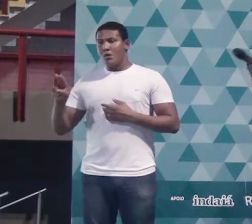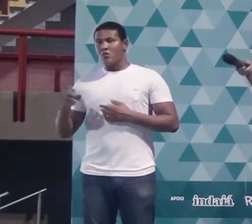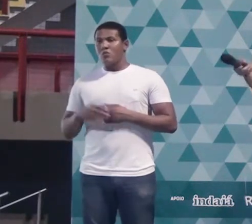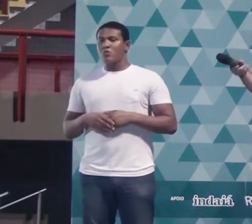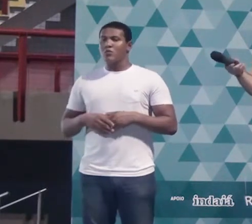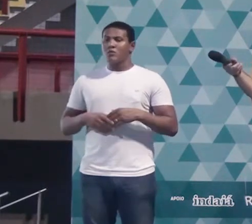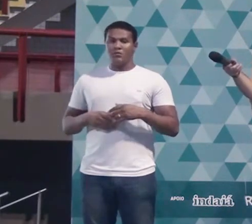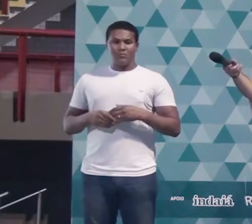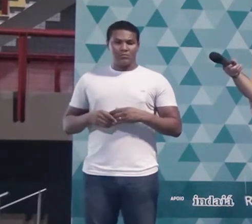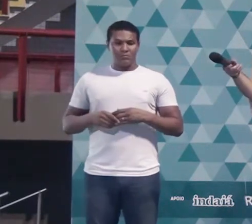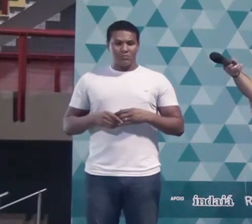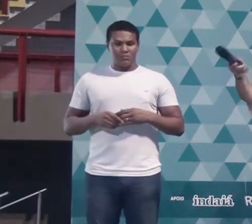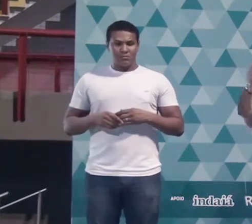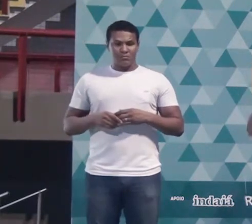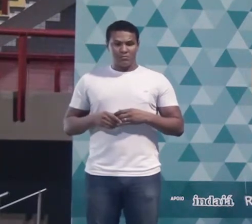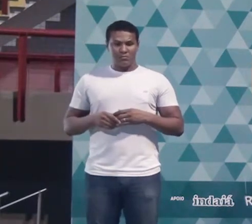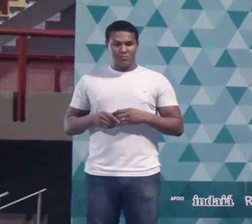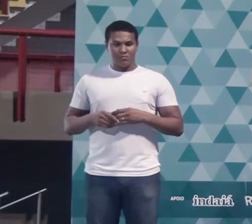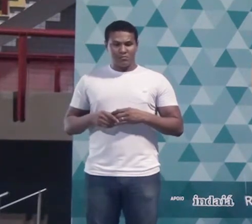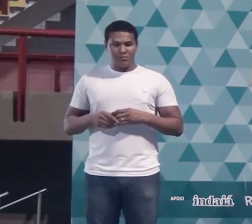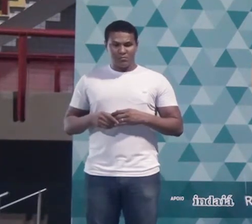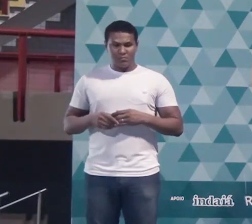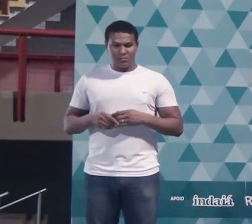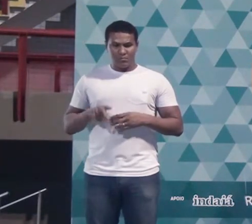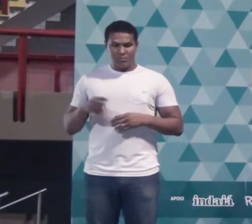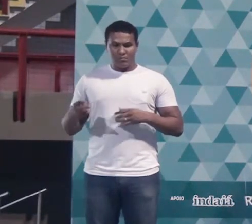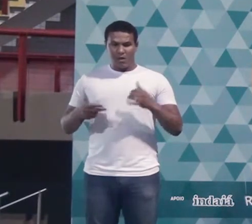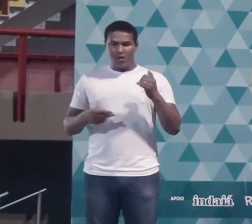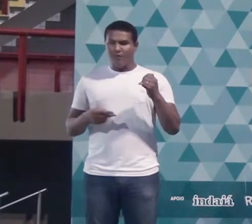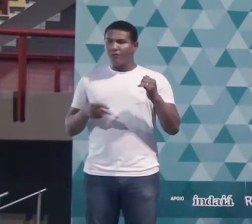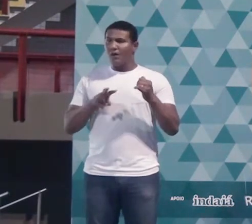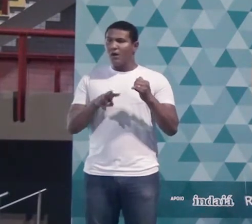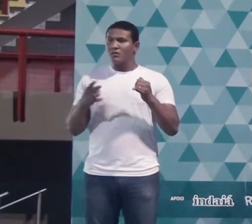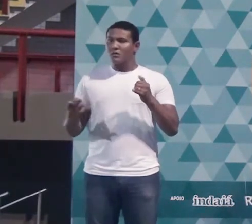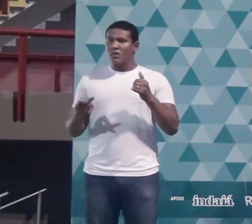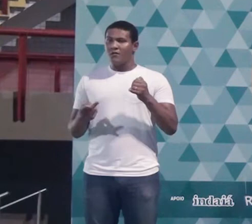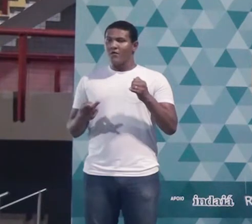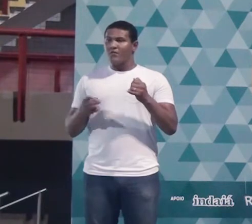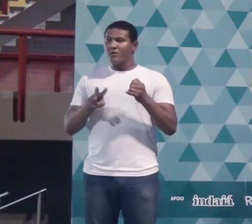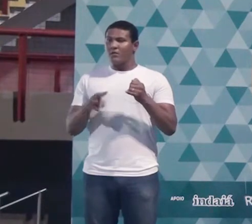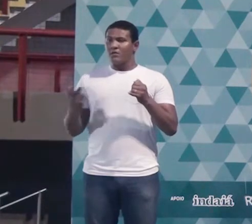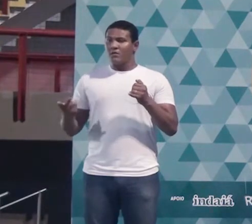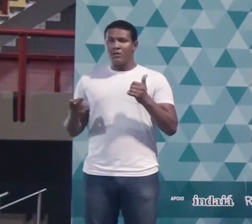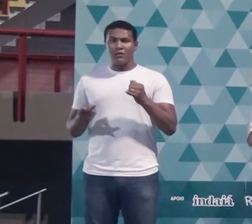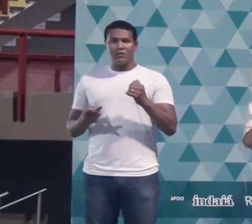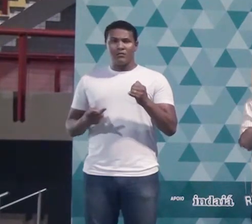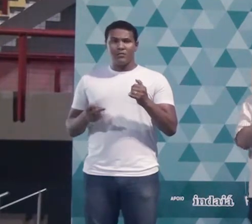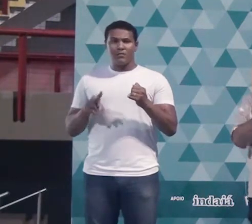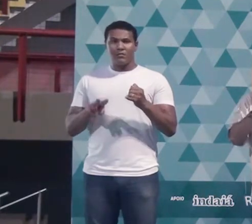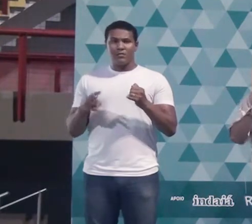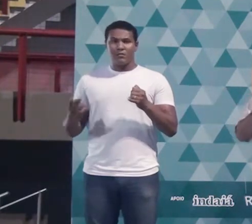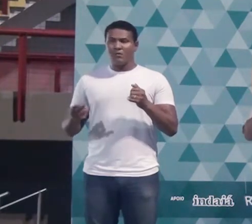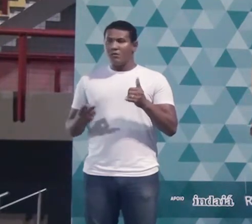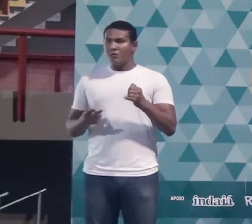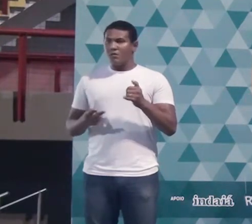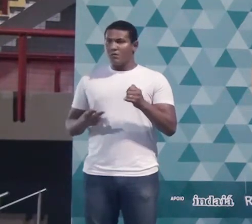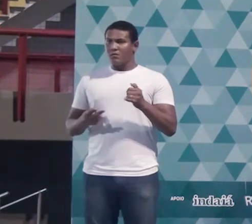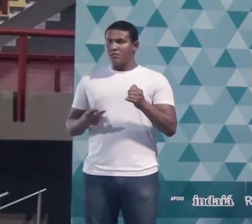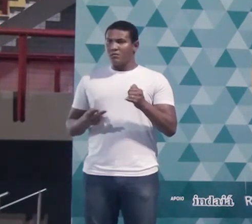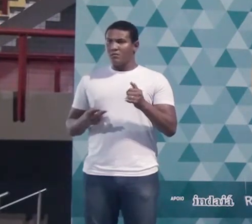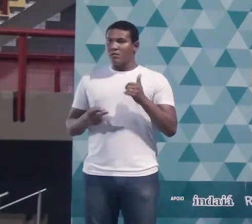revólver? O antônimo de revólver. Qual é? Faca. O antônimo